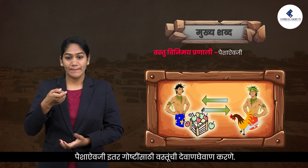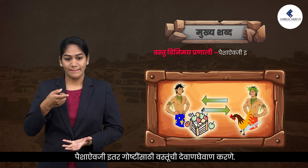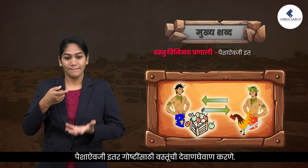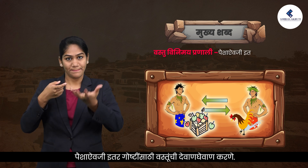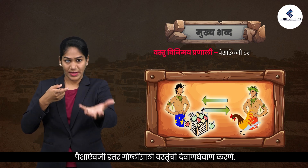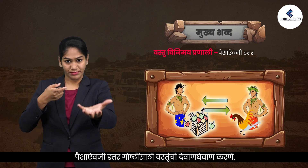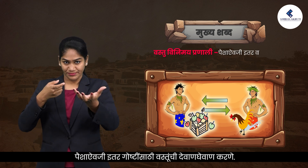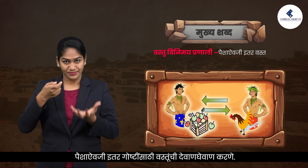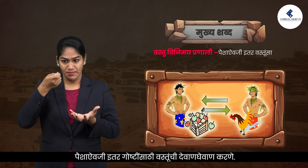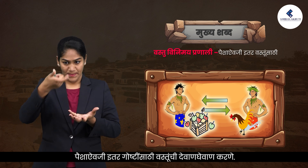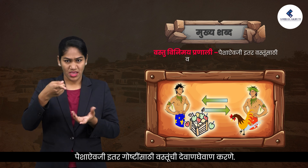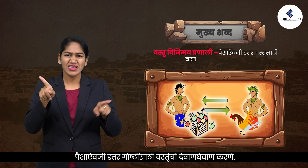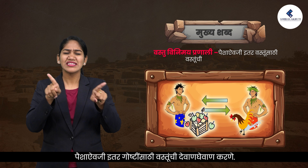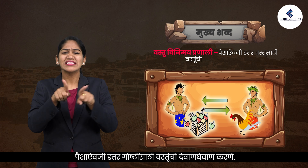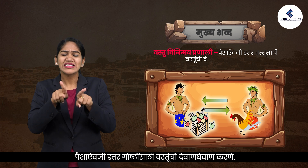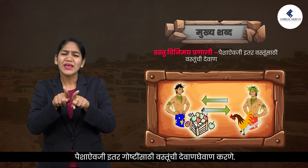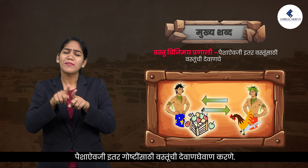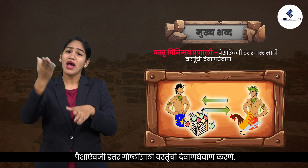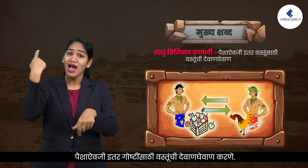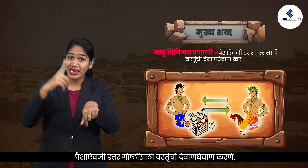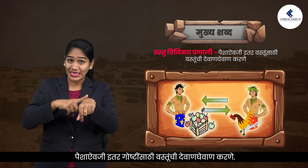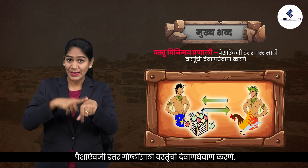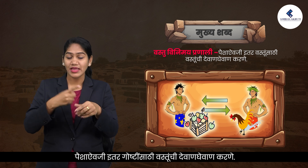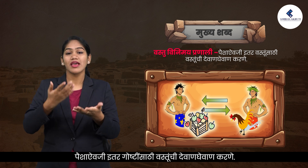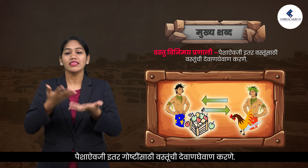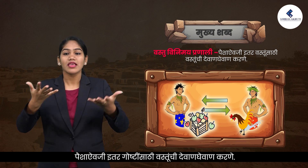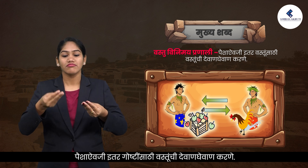पैशाऐवजी इतर गोष्टींसाठी वस्तूंची देवाणघेवाण करणे.